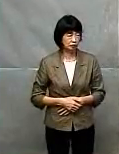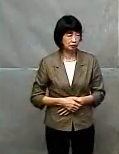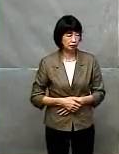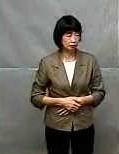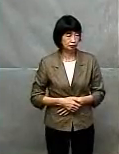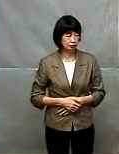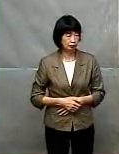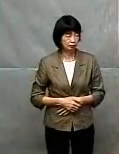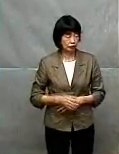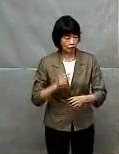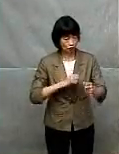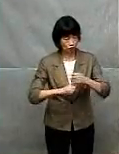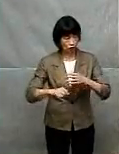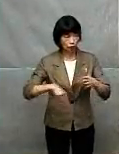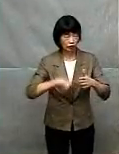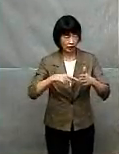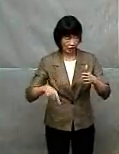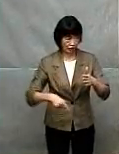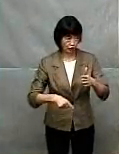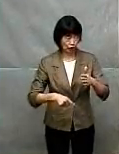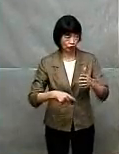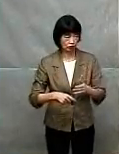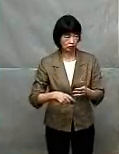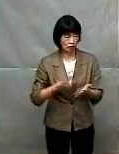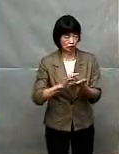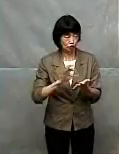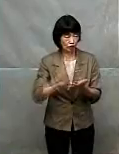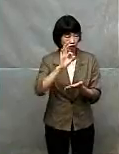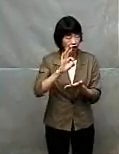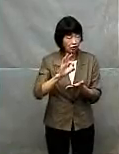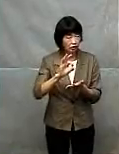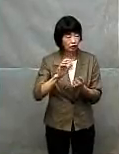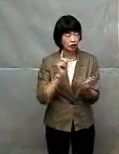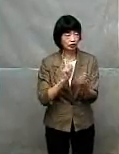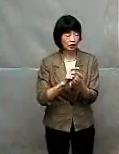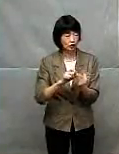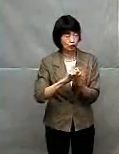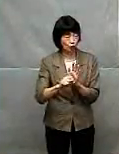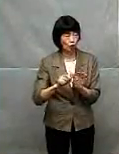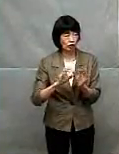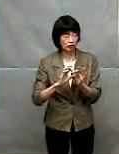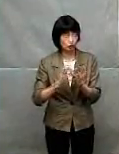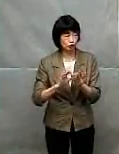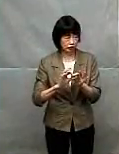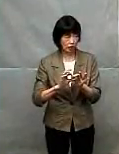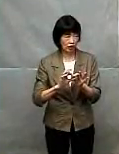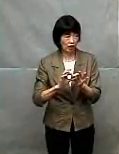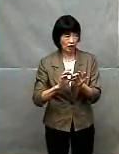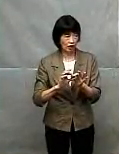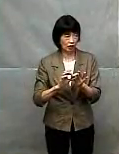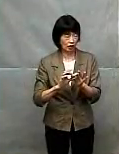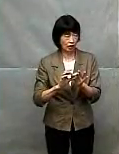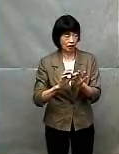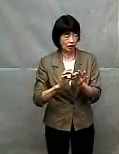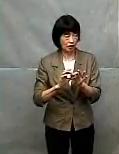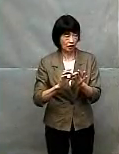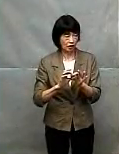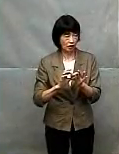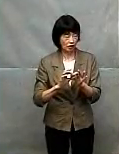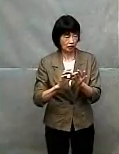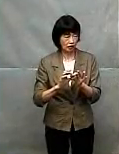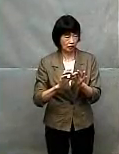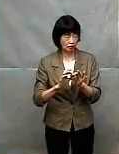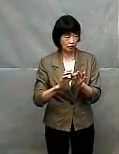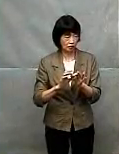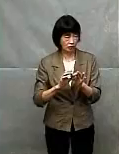取り組み内容のですね、費用対効果の算出について、はい、まあ、整備費用の算出と経済効果の算出があると思うんですけれども、 は